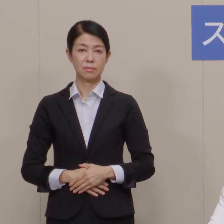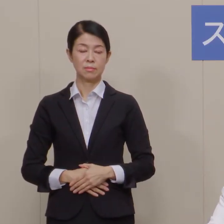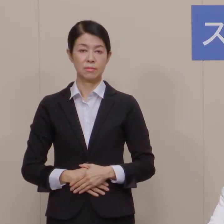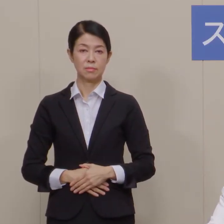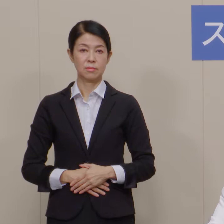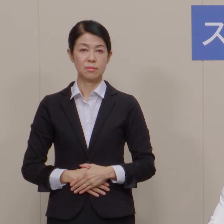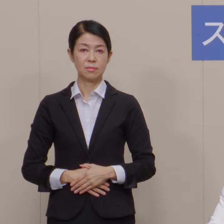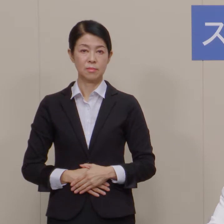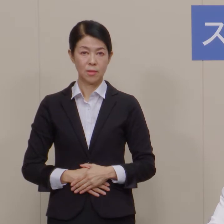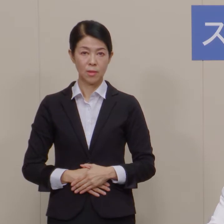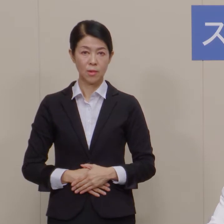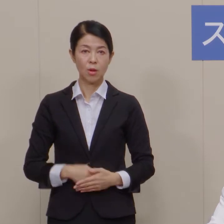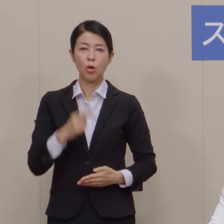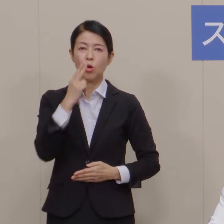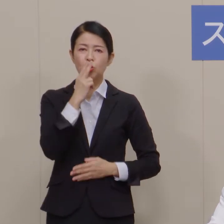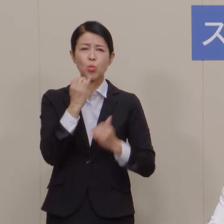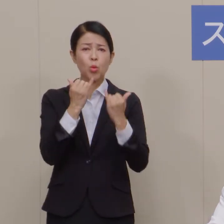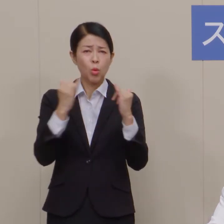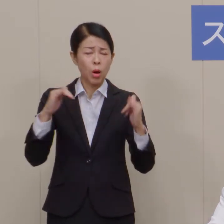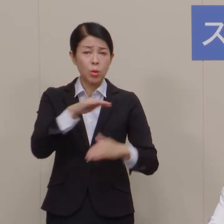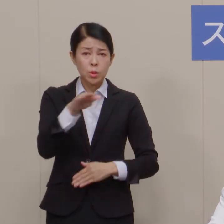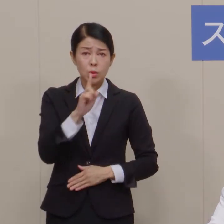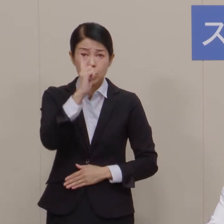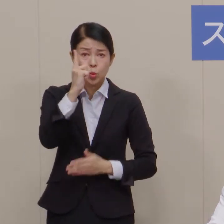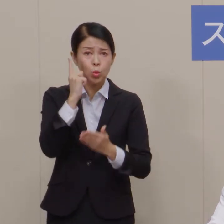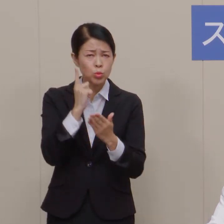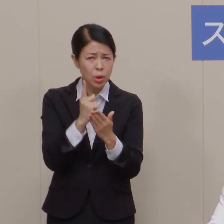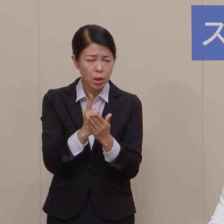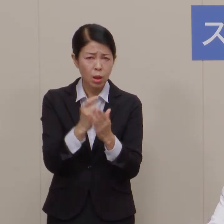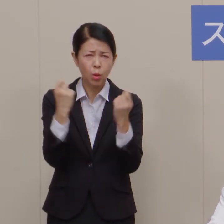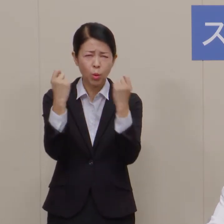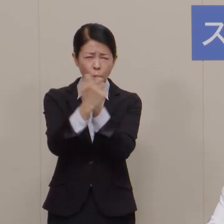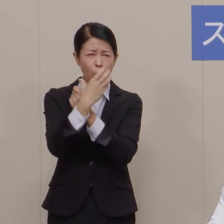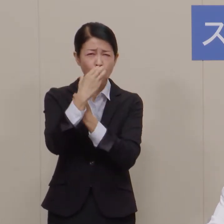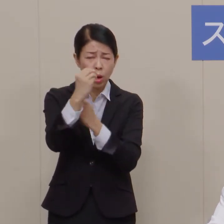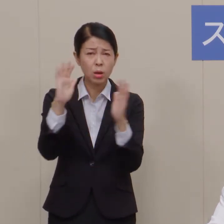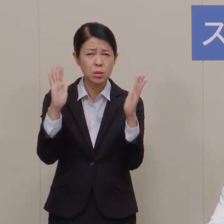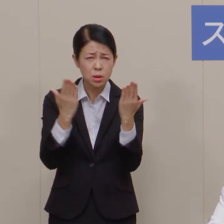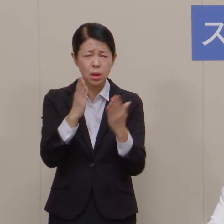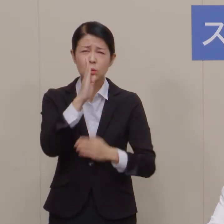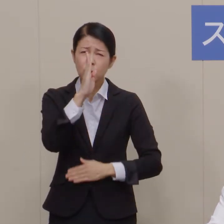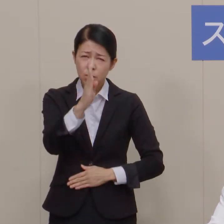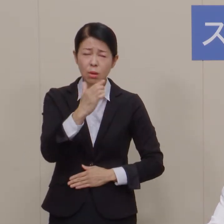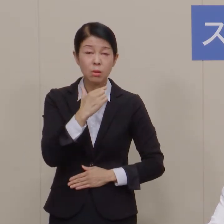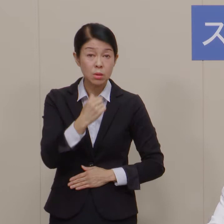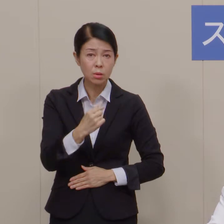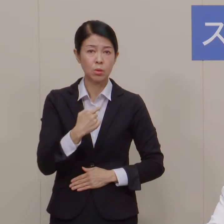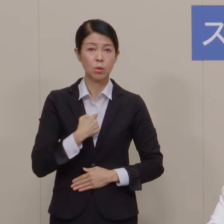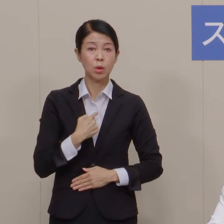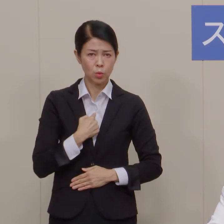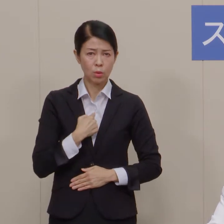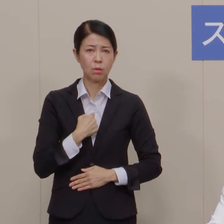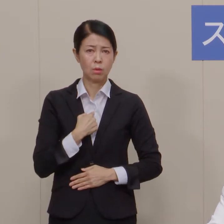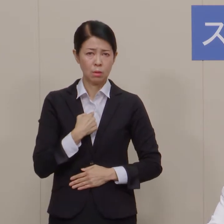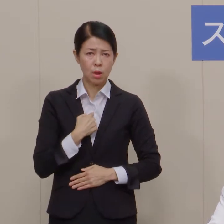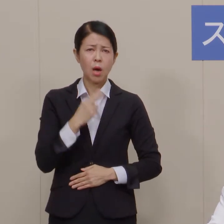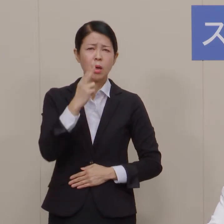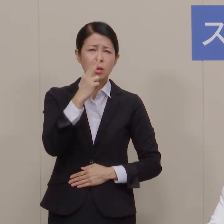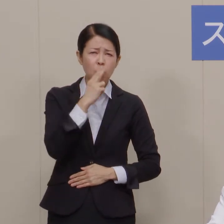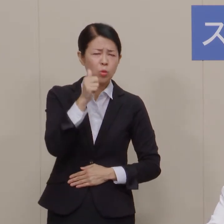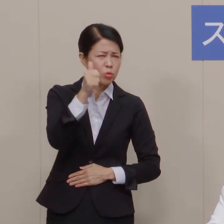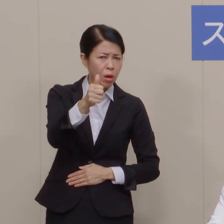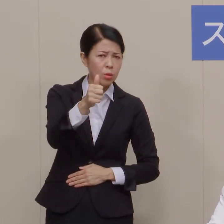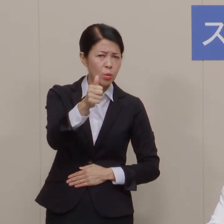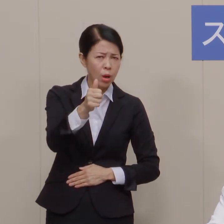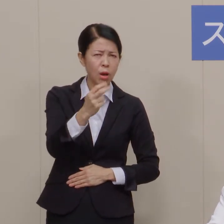ここでスモーカーの皆さんに一つだけ誤解をしないでいただきたい。私はタバコを吸うなと